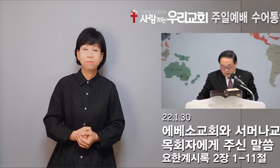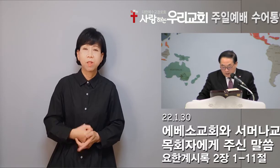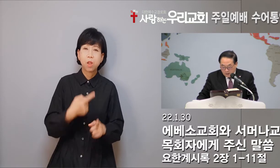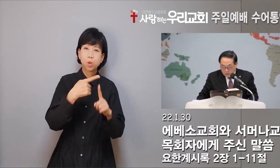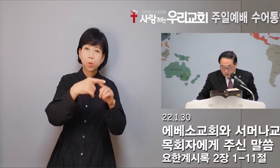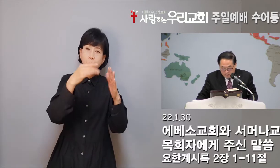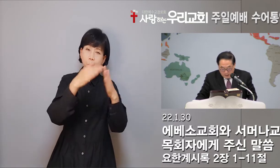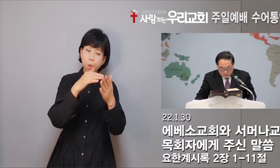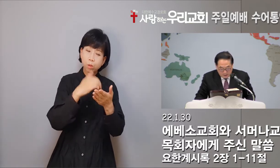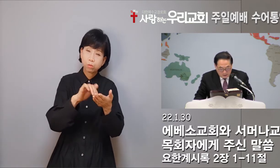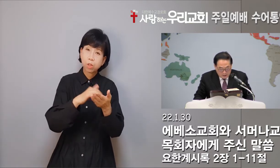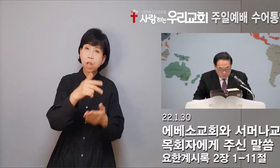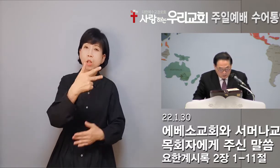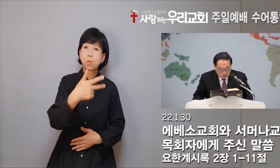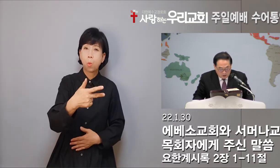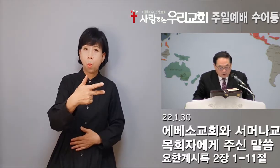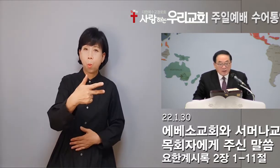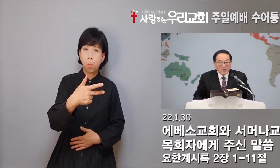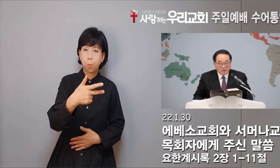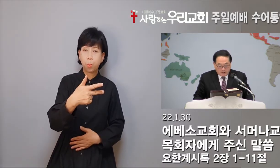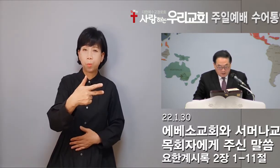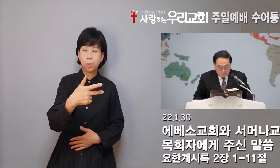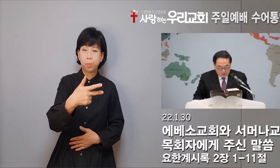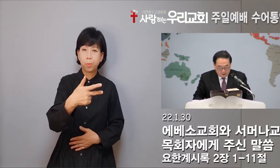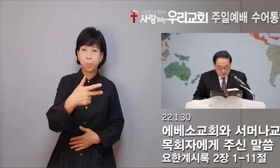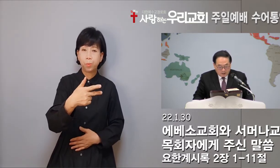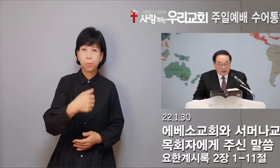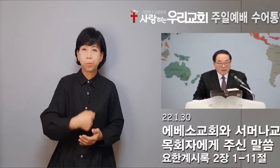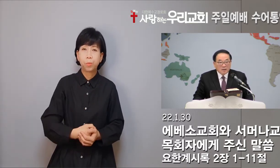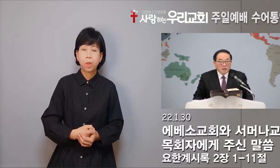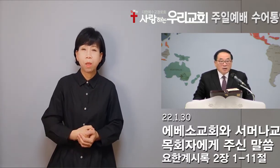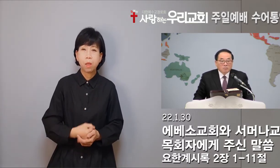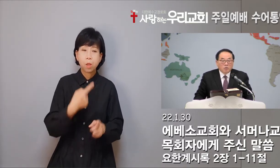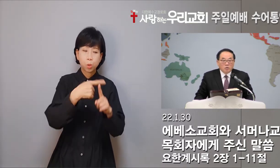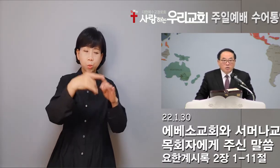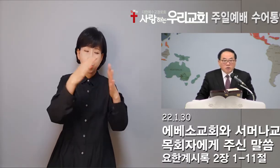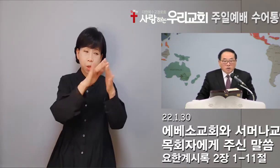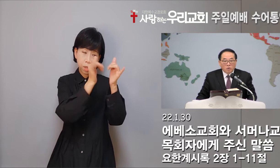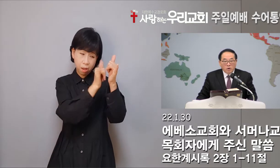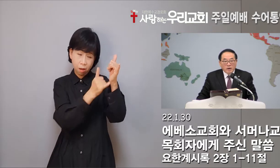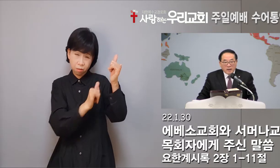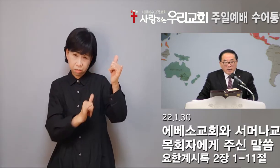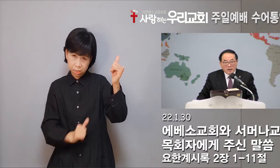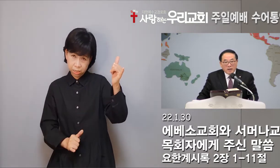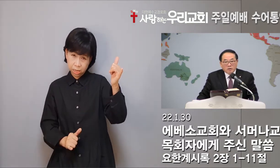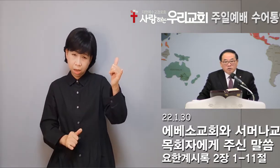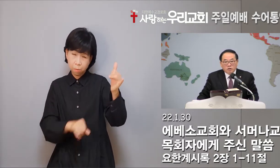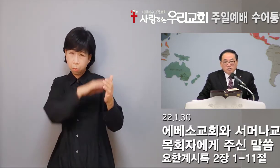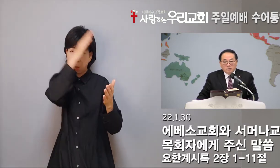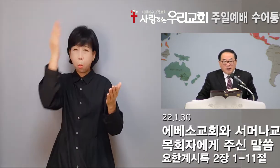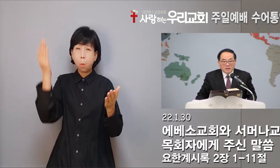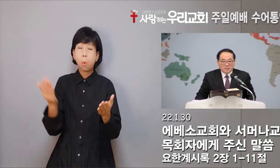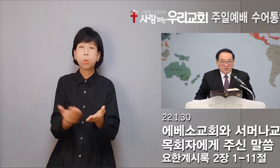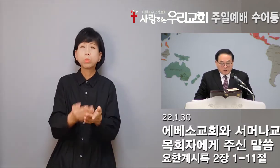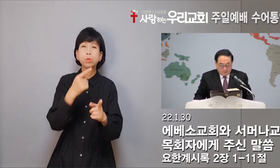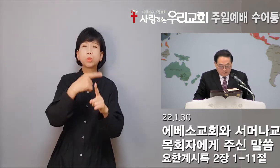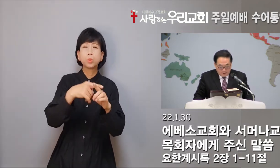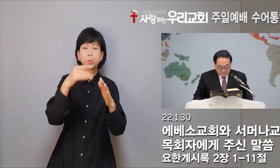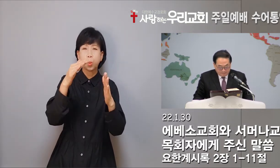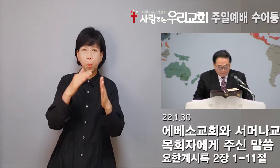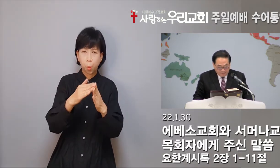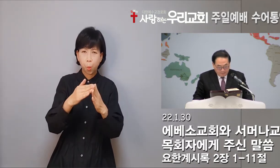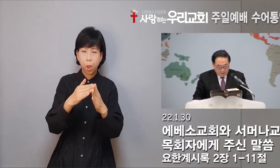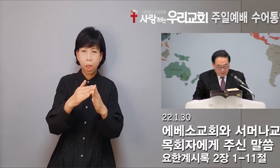7교회, 교회 탄생 이후 전 시대에 걸쳐 나타나는 모든 교회에게 주시는 말씀인